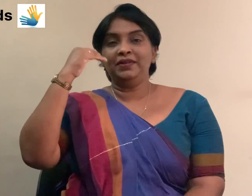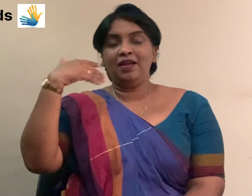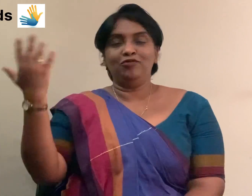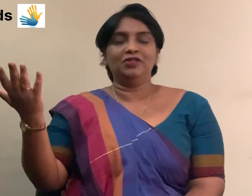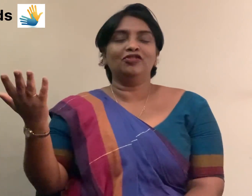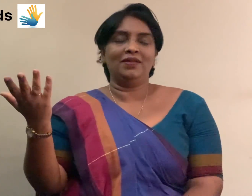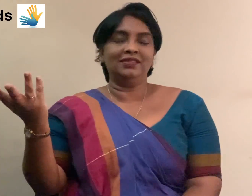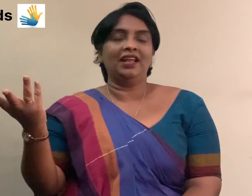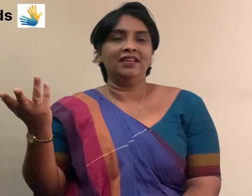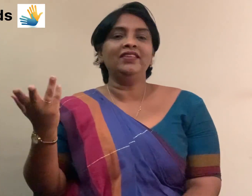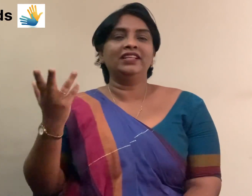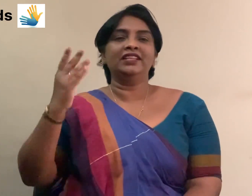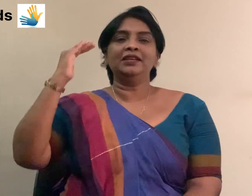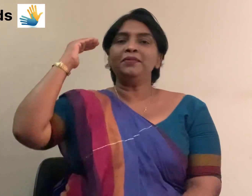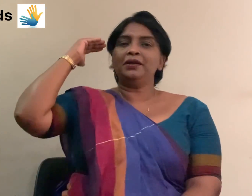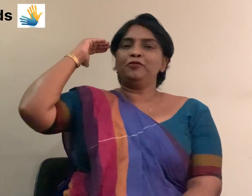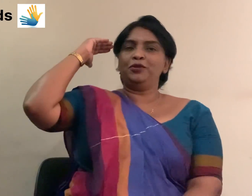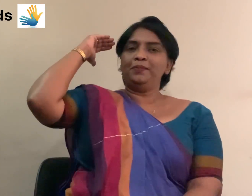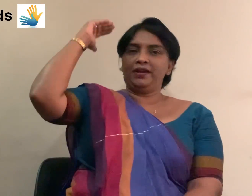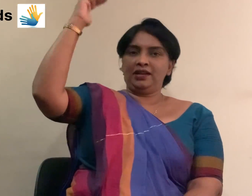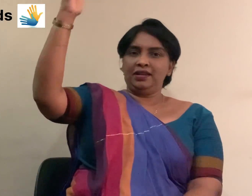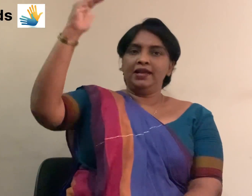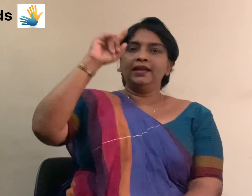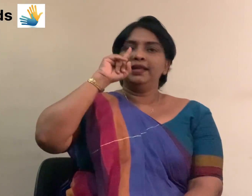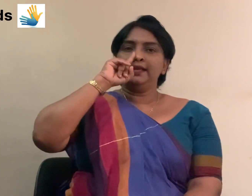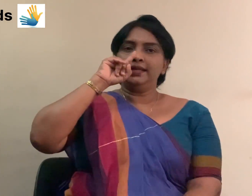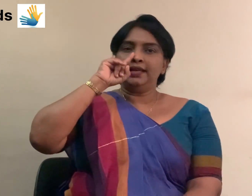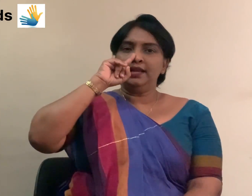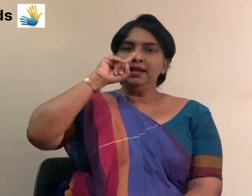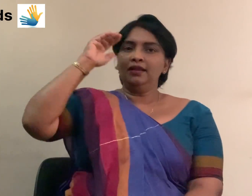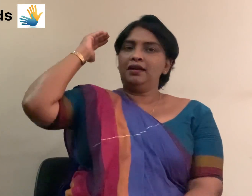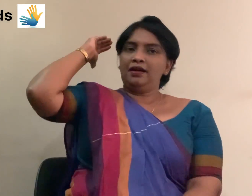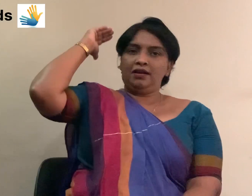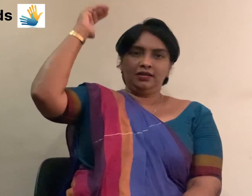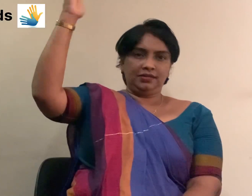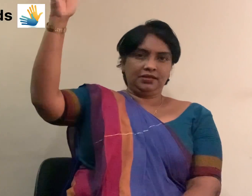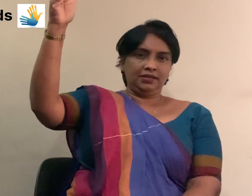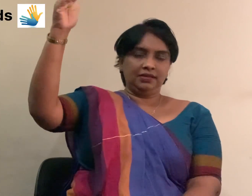හැමෝම ගන්නවා. ඒක නිසා මේක උඩින් පෙන්න. නිල් අහස.